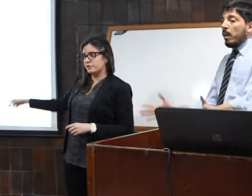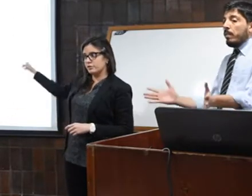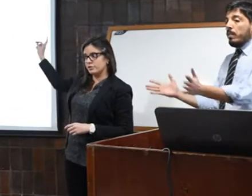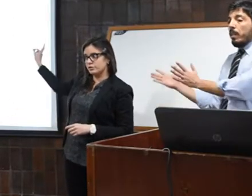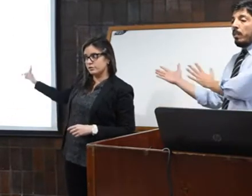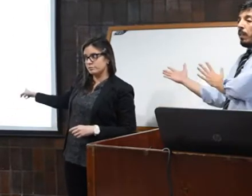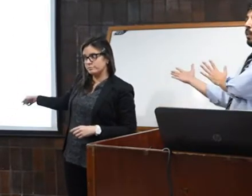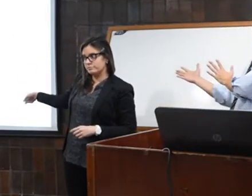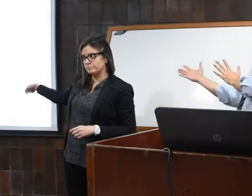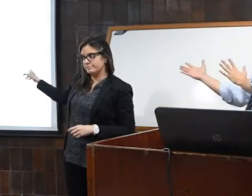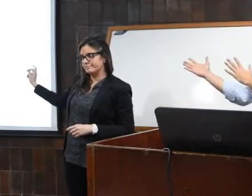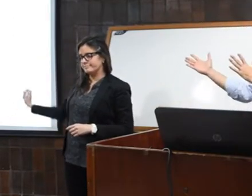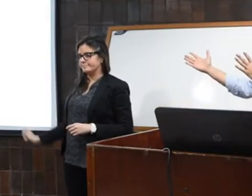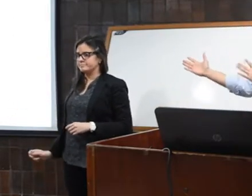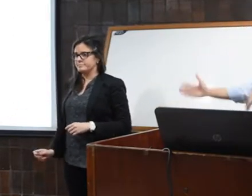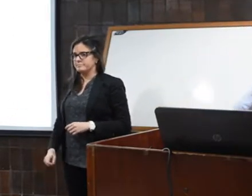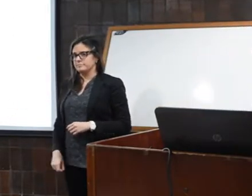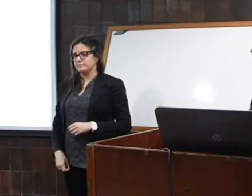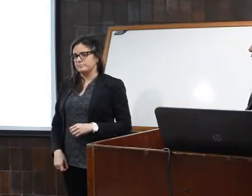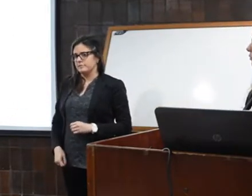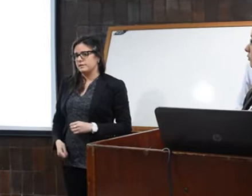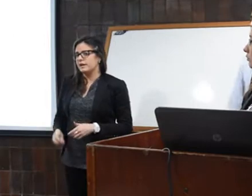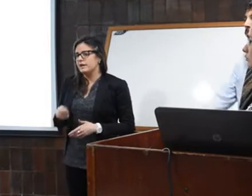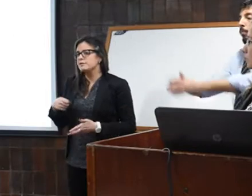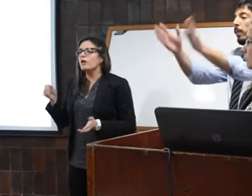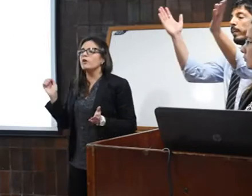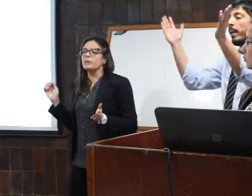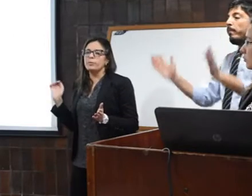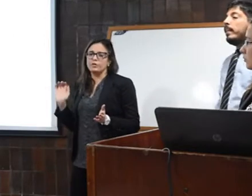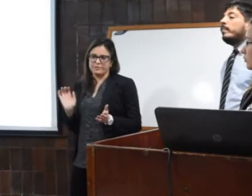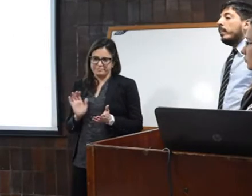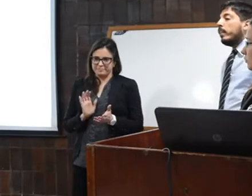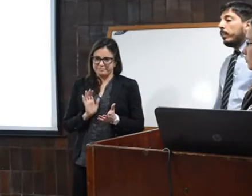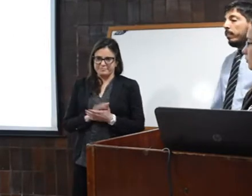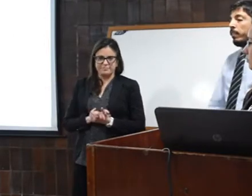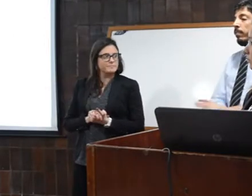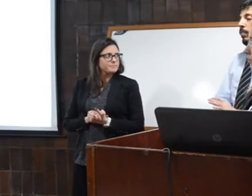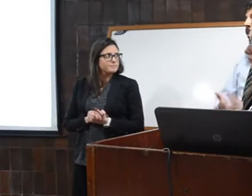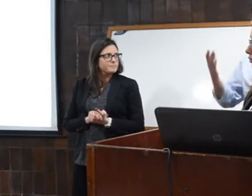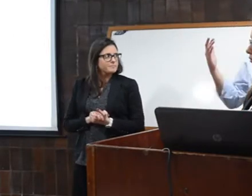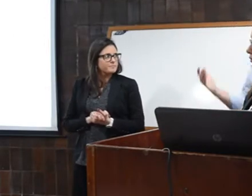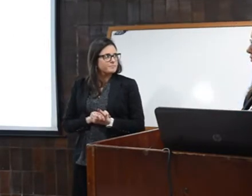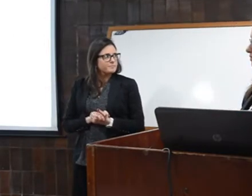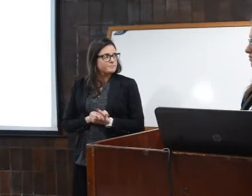y no estaba definido entra dentro del todo el amante